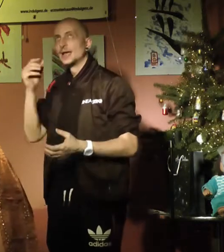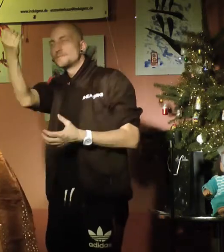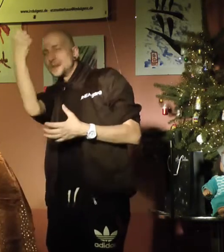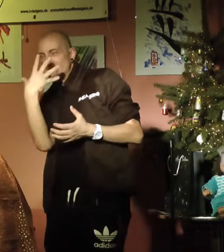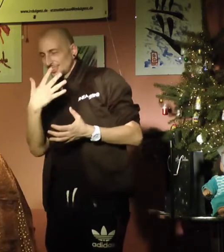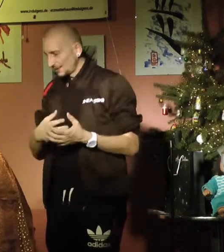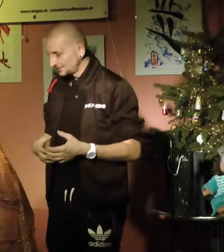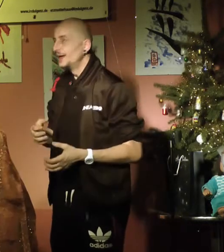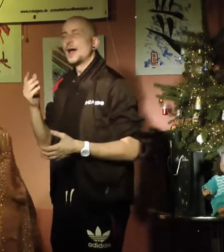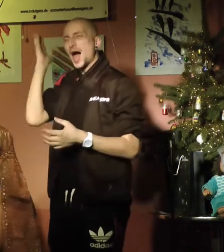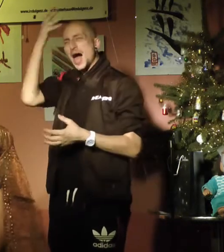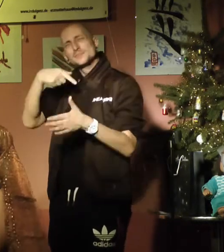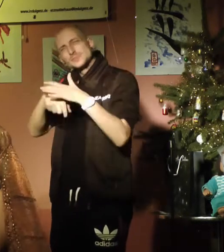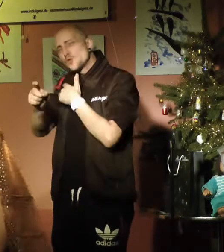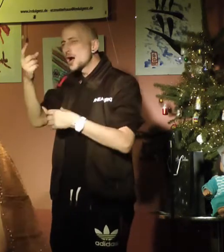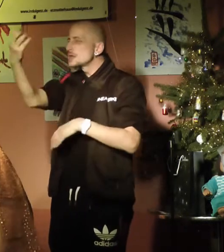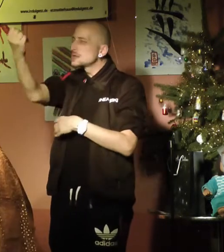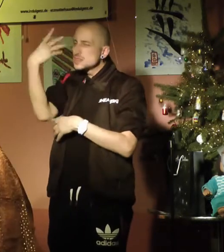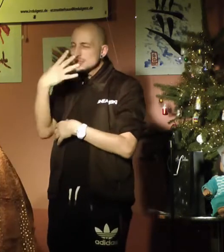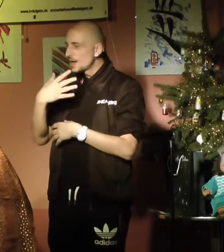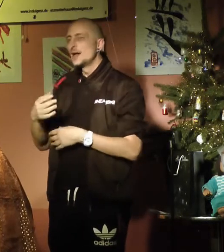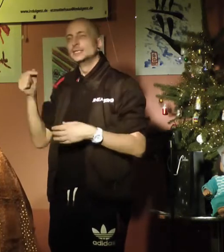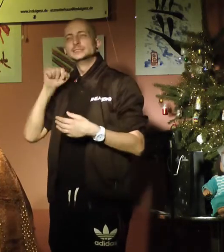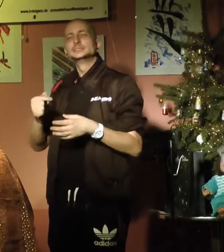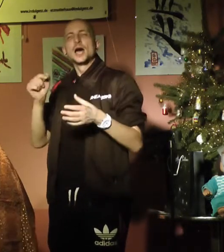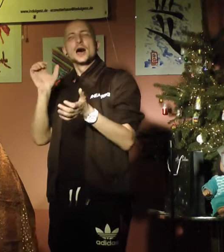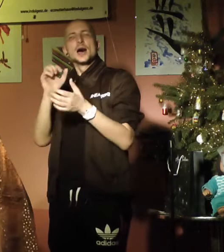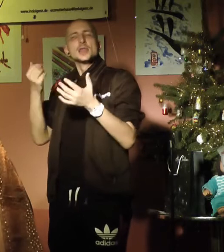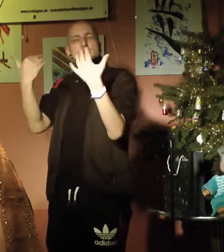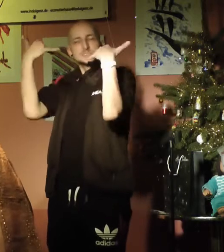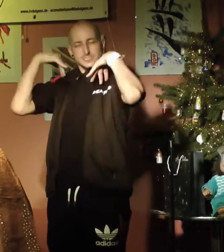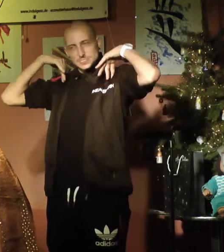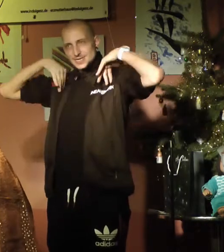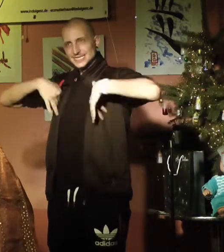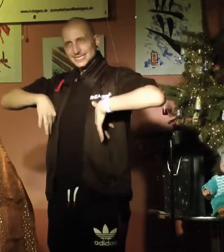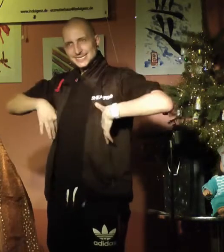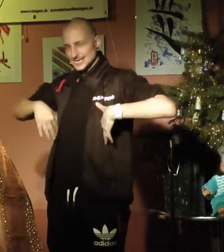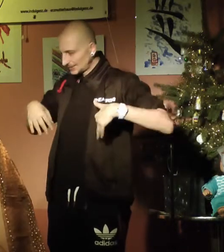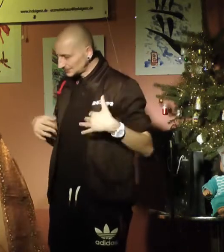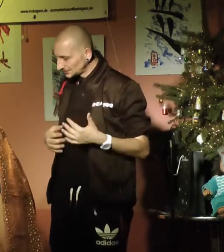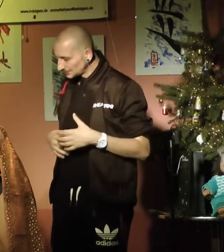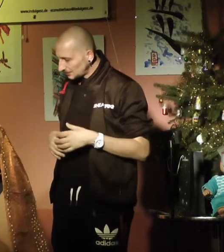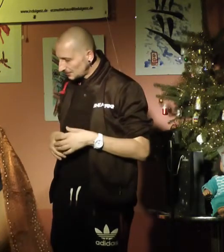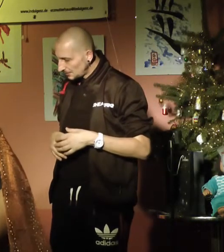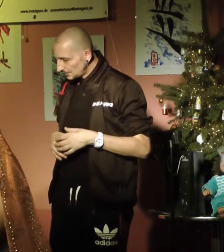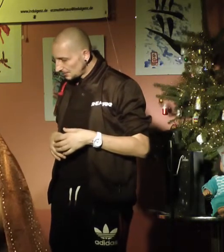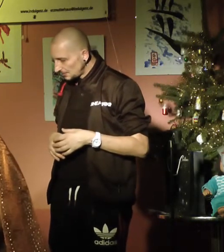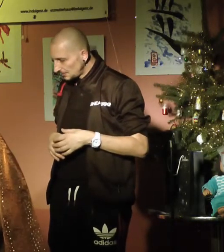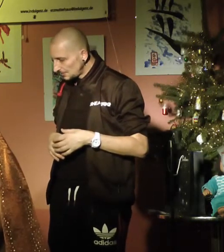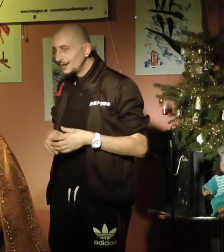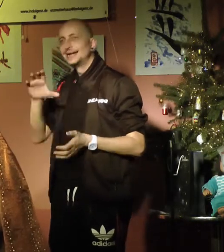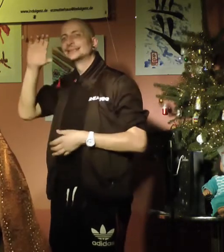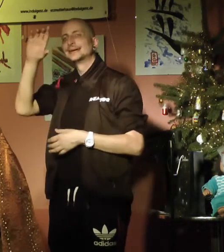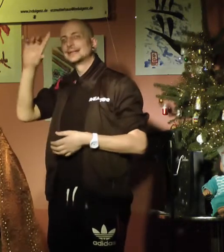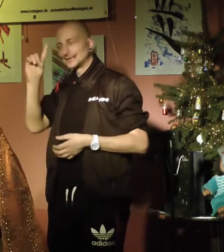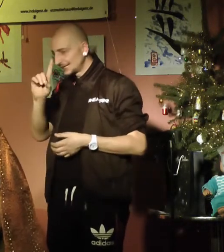Du, mir geht es den ganzen Abend so. Ich dachte, mir läuft das Wasser den Rücken runter. Es ist eine Hitze hier oben. Und CDs. Ja, sehr